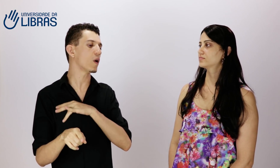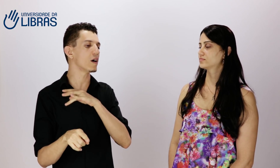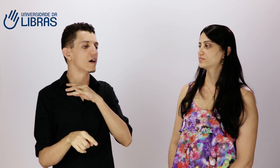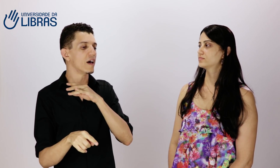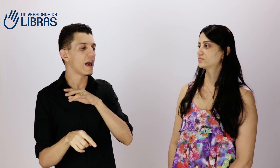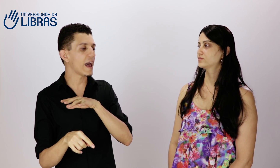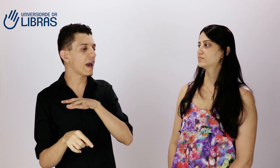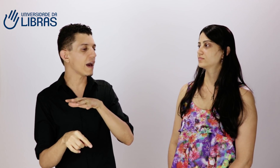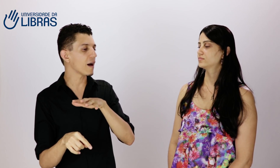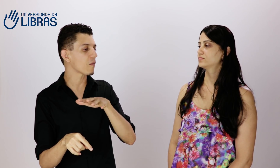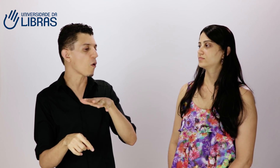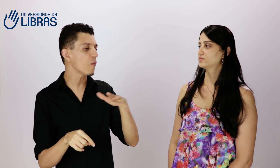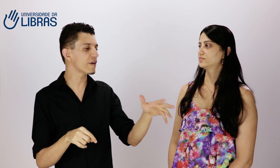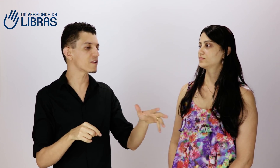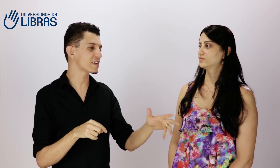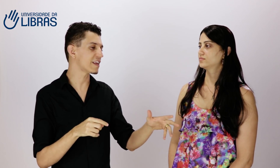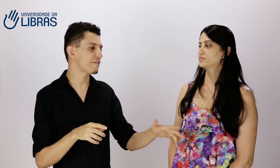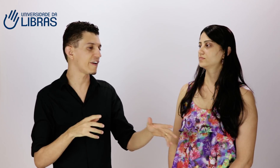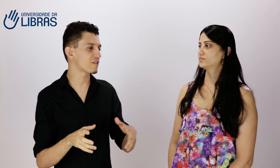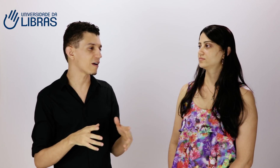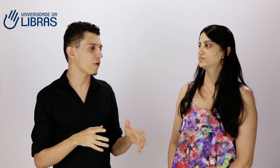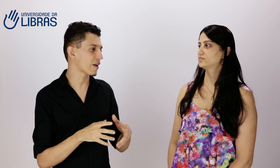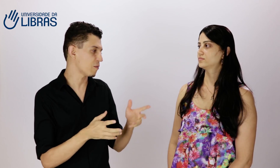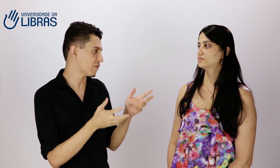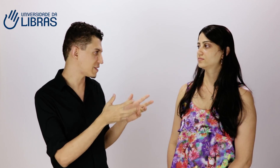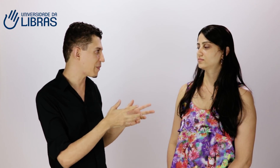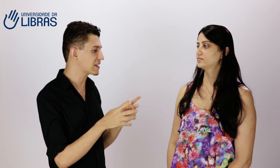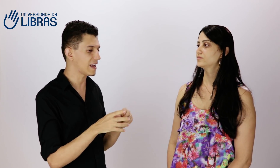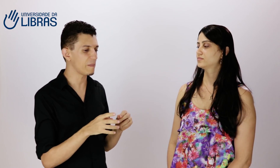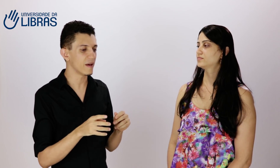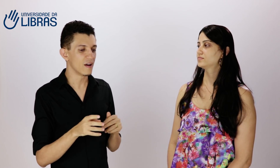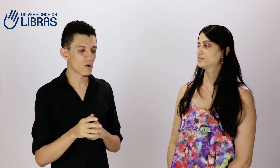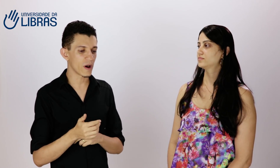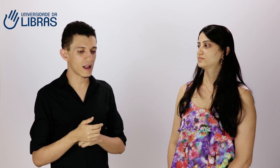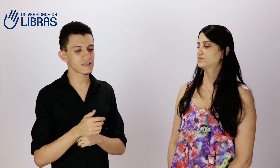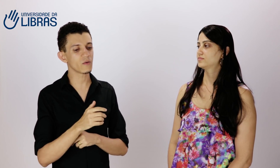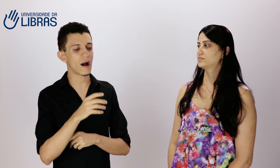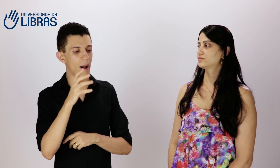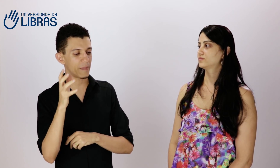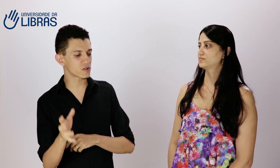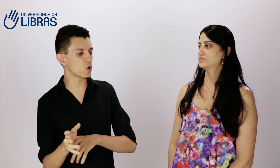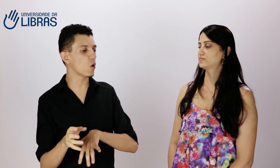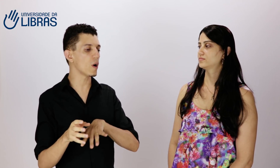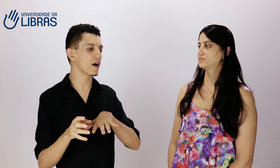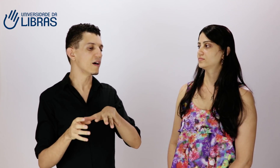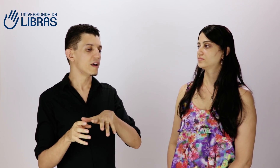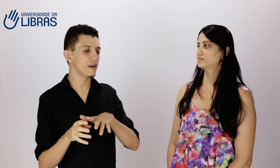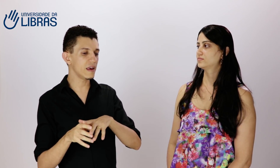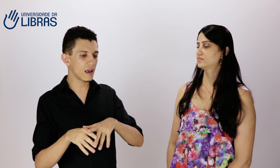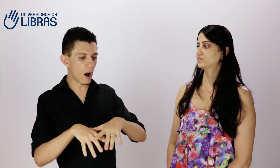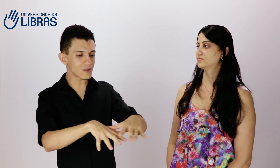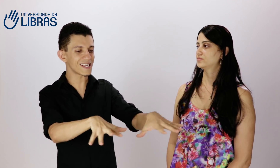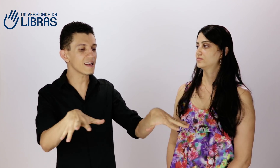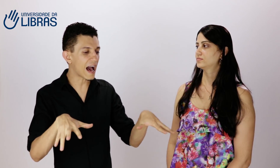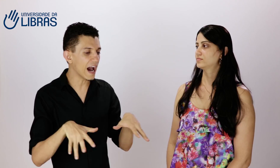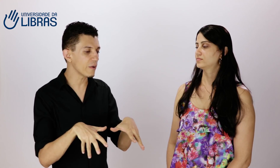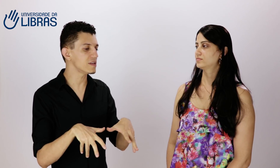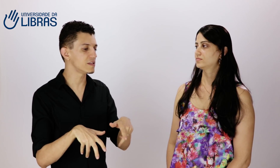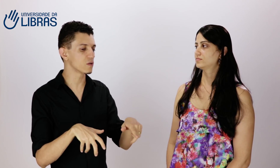pessoa, como que você tem feito agora, como você percebe com relação à pessoa e ao cenário em si, ou